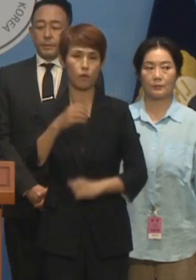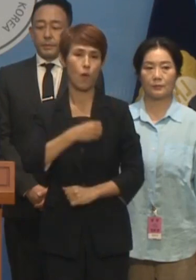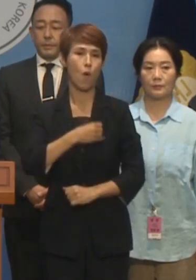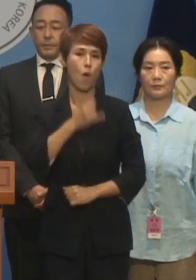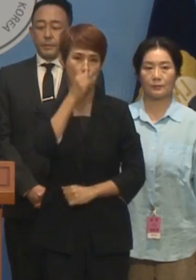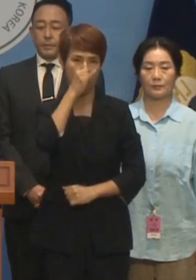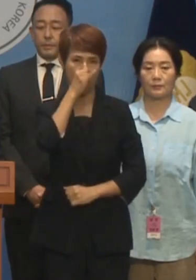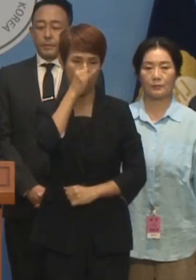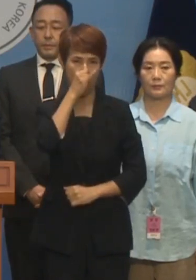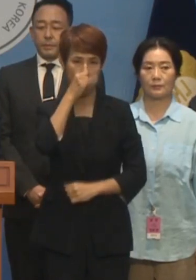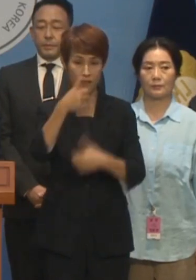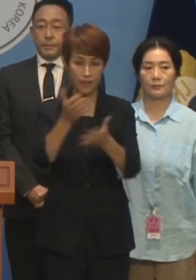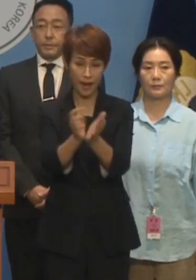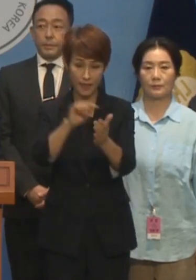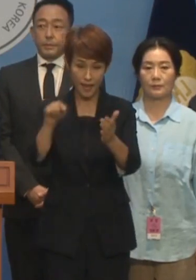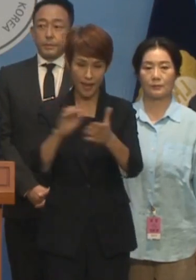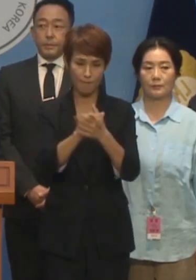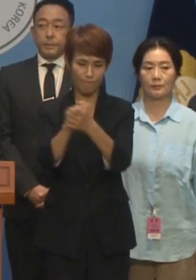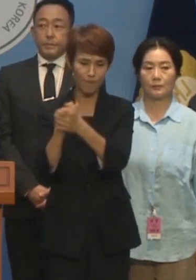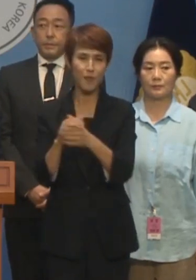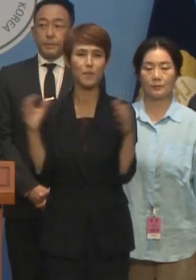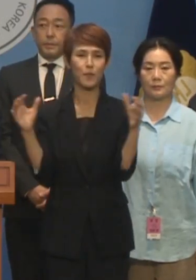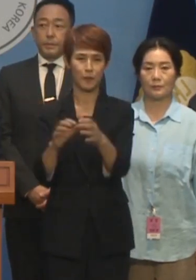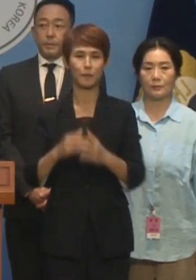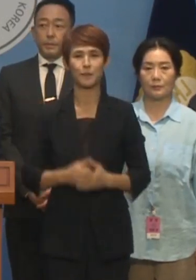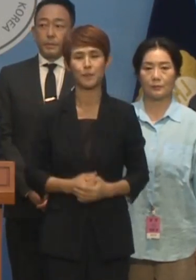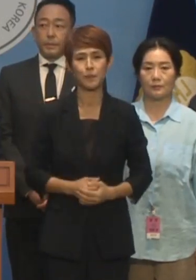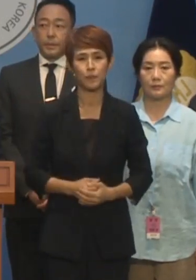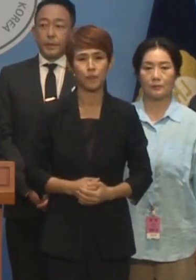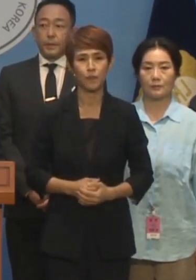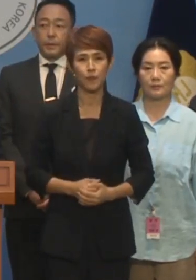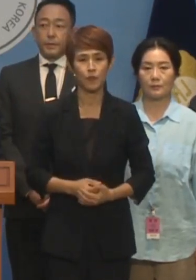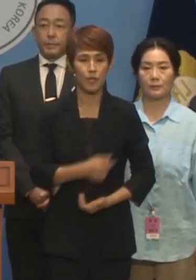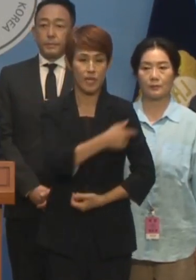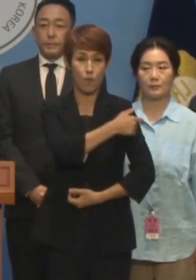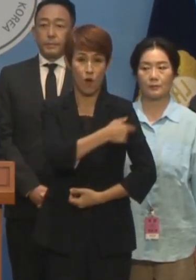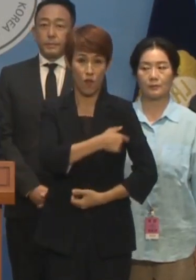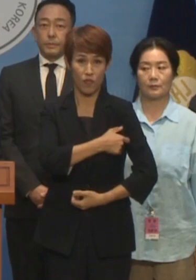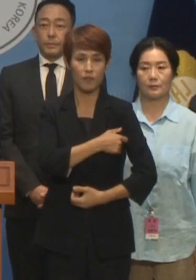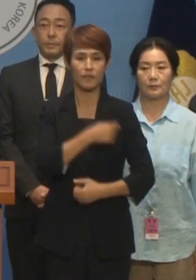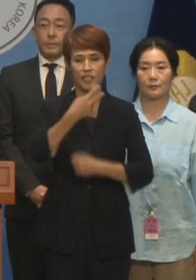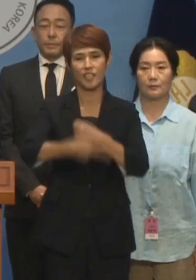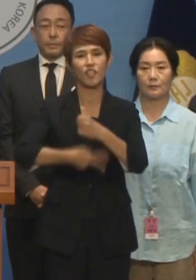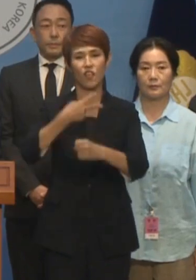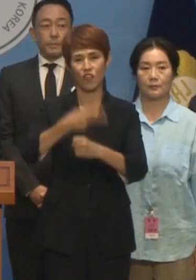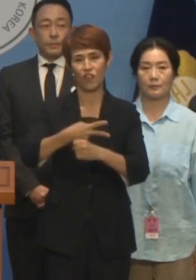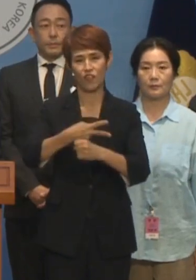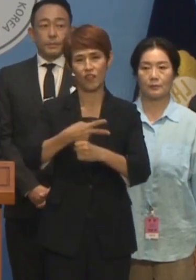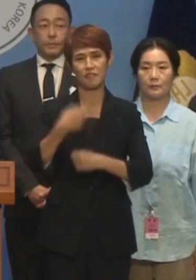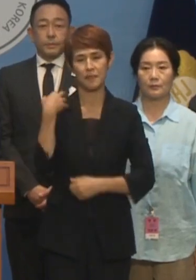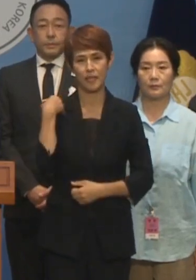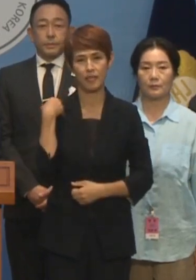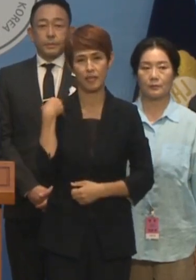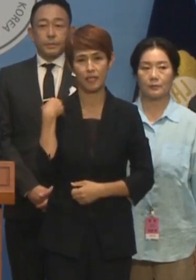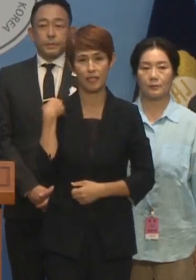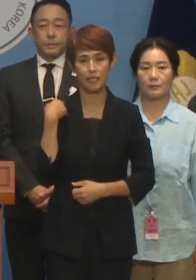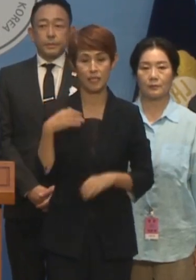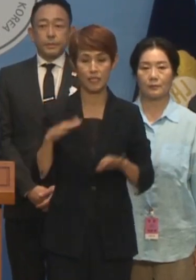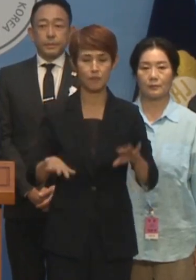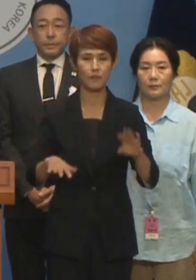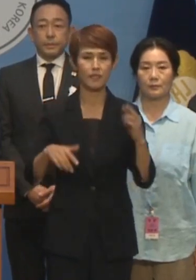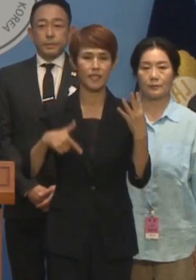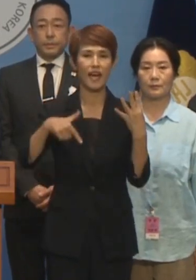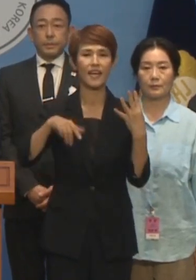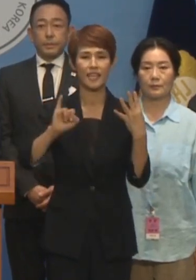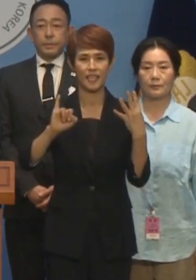최대의 친목 모임으로 발전하였습니다. 저희 임원들의 임기는 2년으로 현재는 제4기